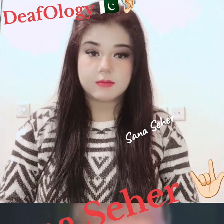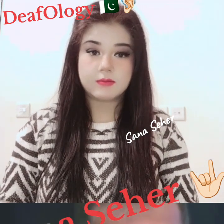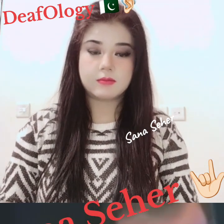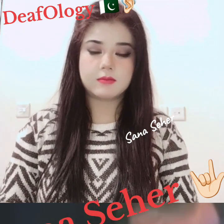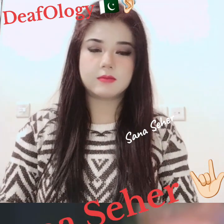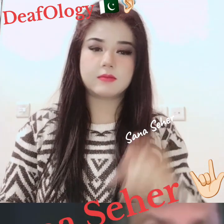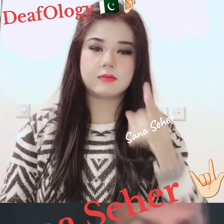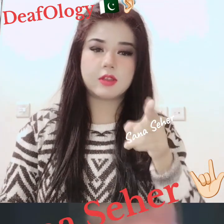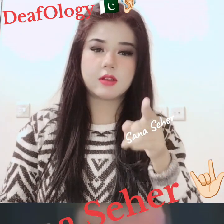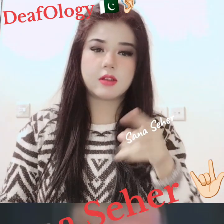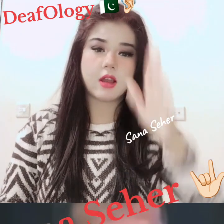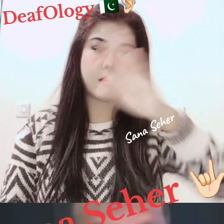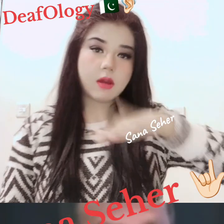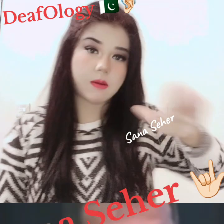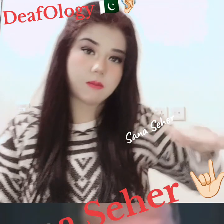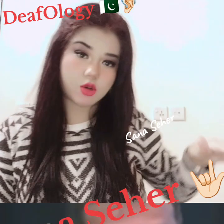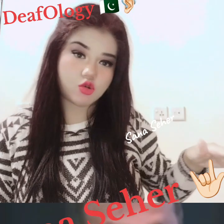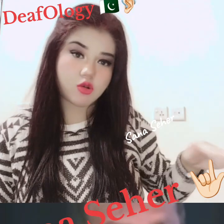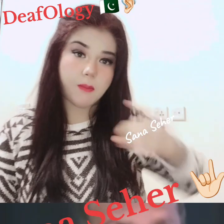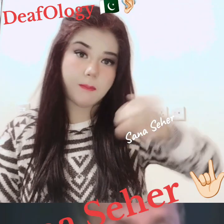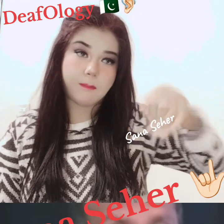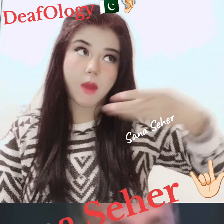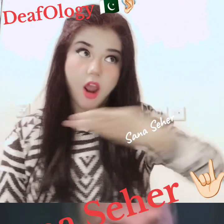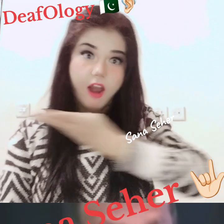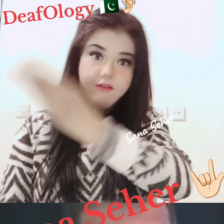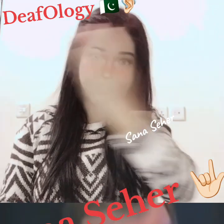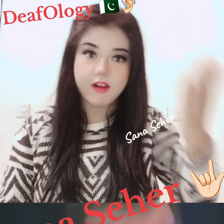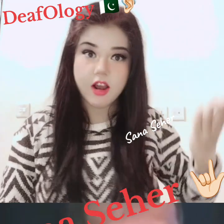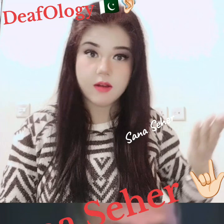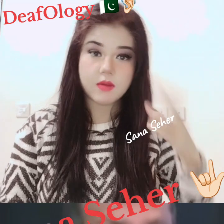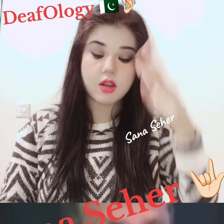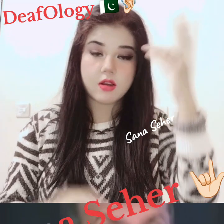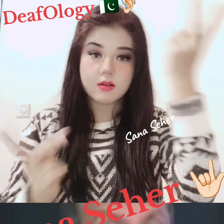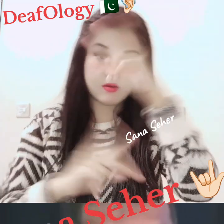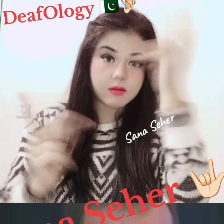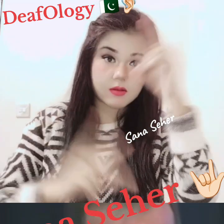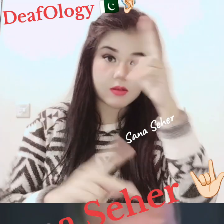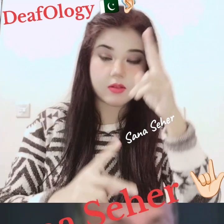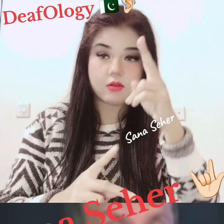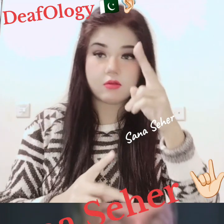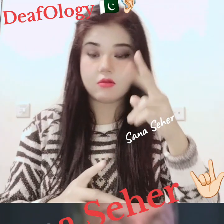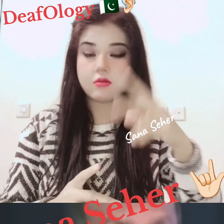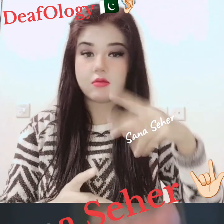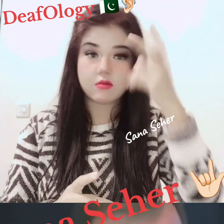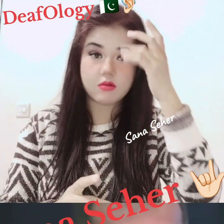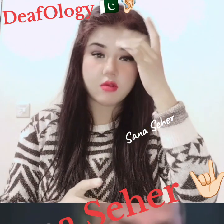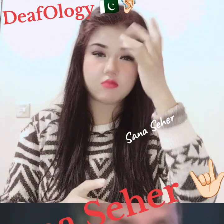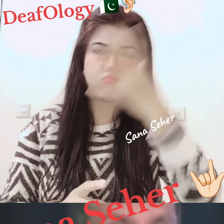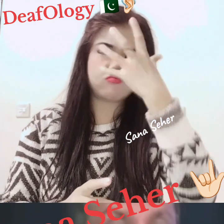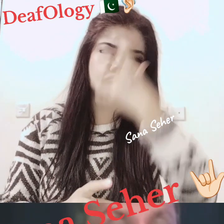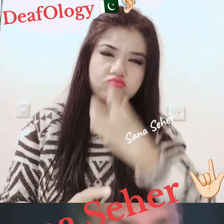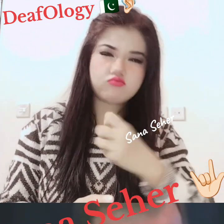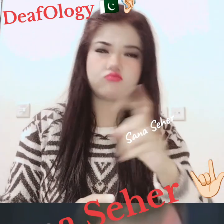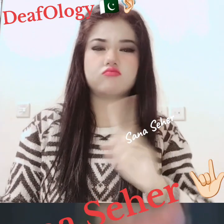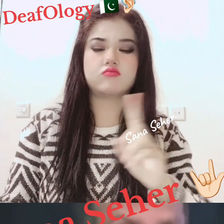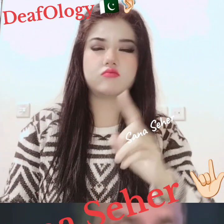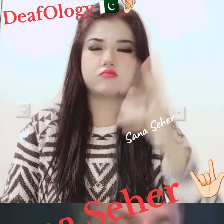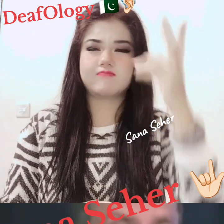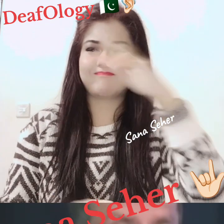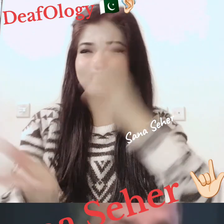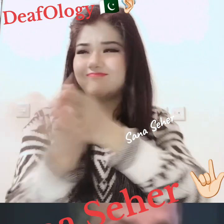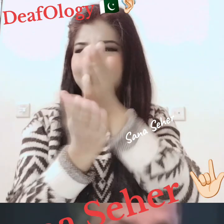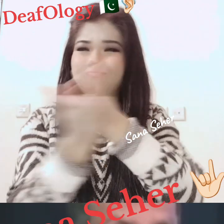ताकि आपके बच्चों में, आपके आवाम में बेचैनी पैदा ना हो, हिजान पैदा ना हो, मायूसी पैदा ना हो, गुमराही